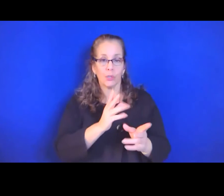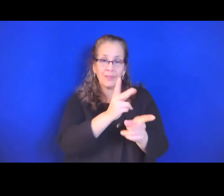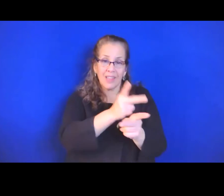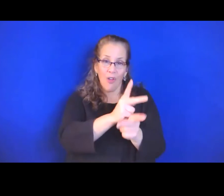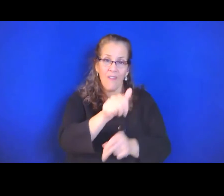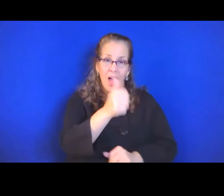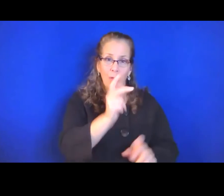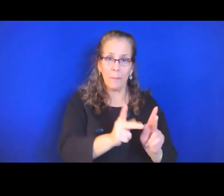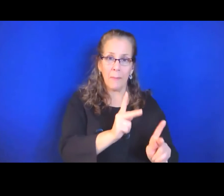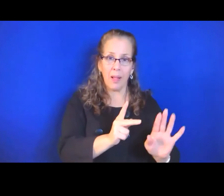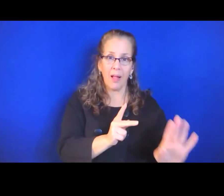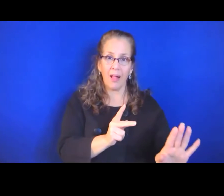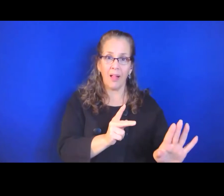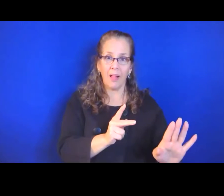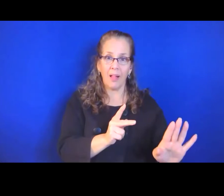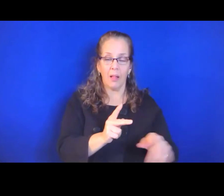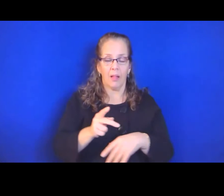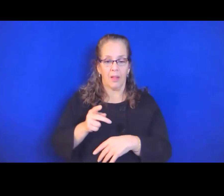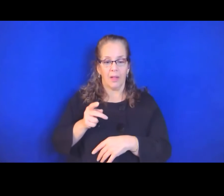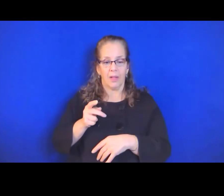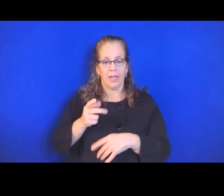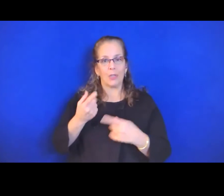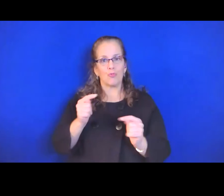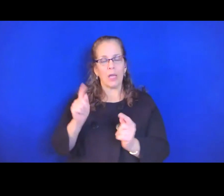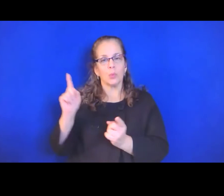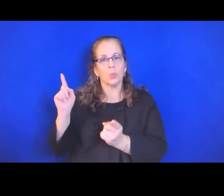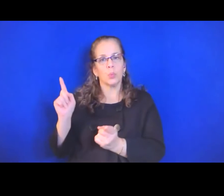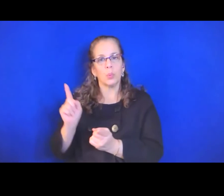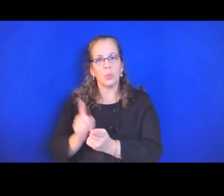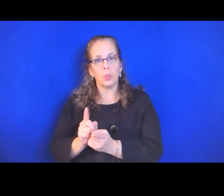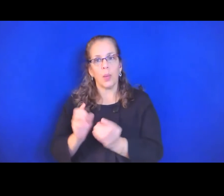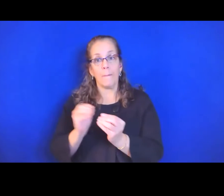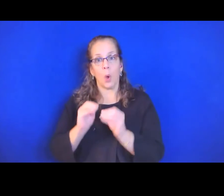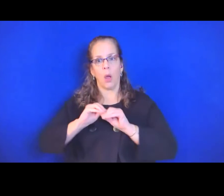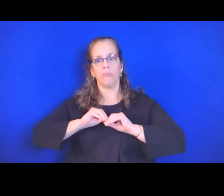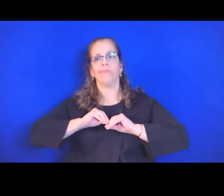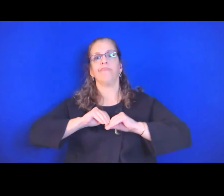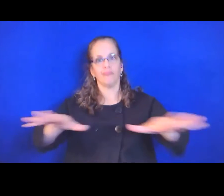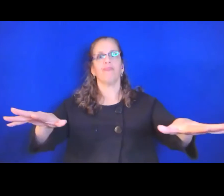尽量去平衡两方面的，就是对这个工